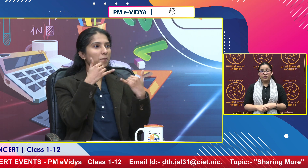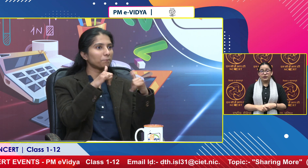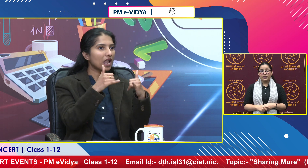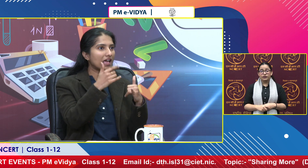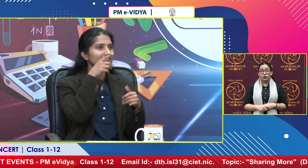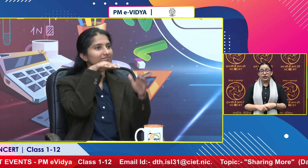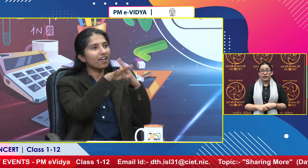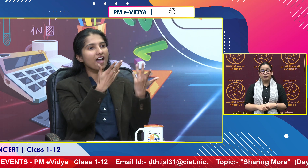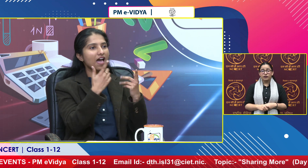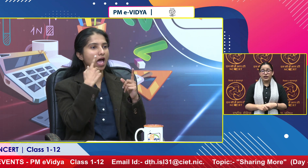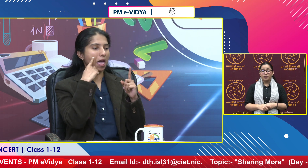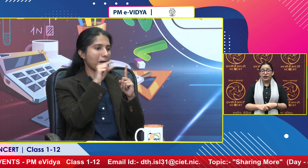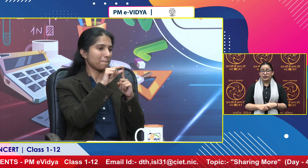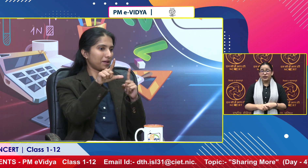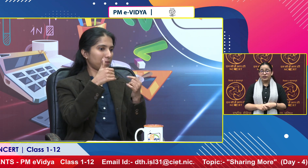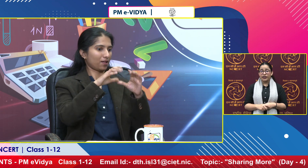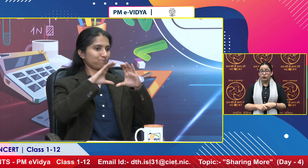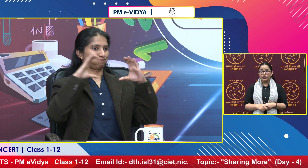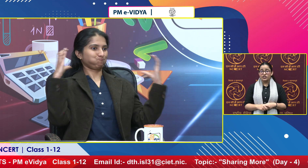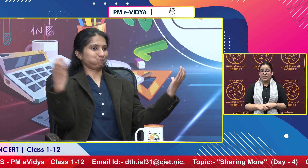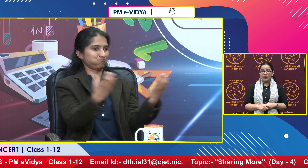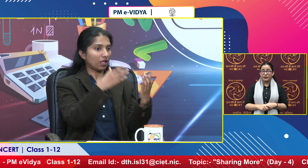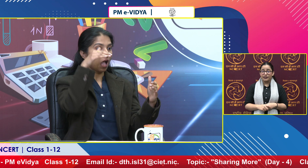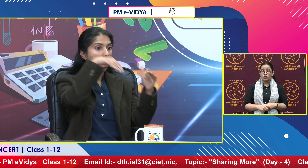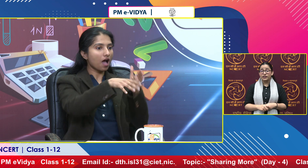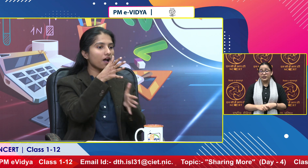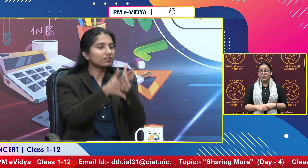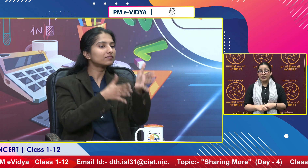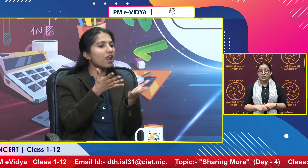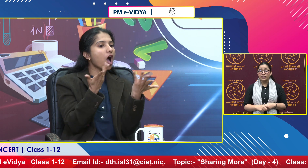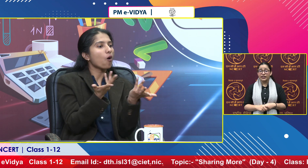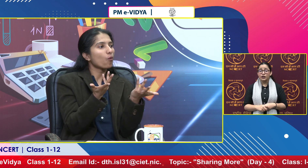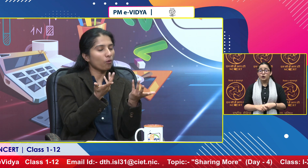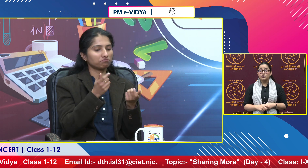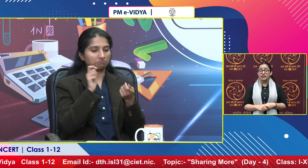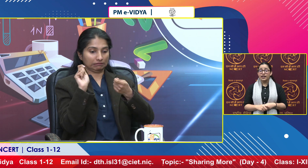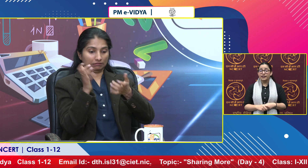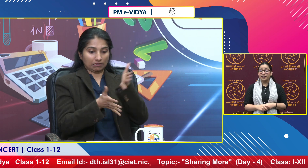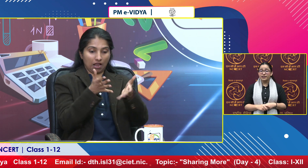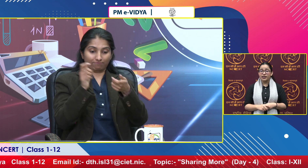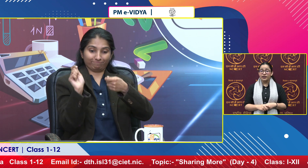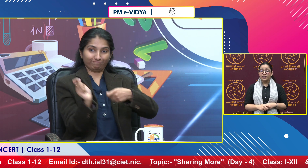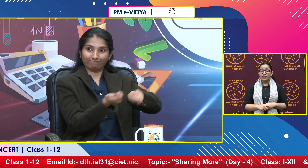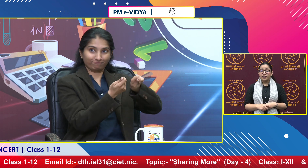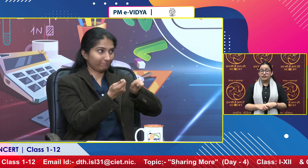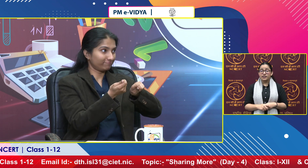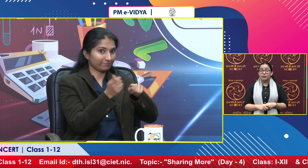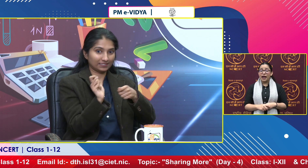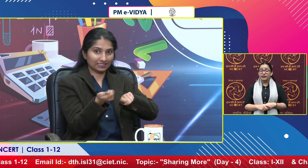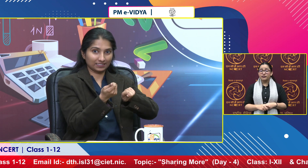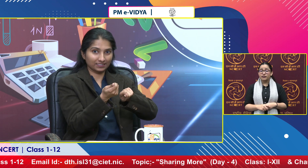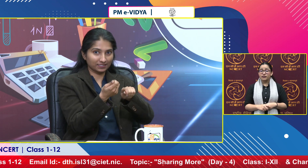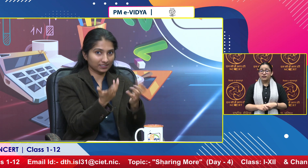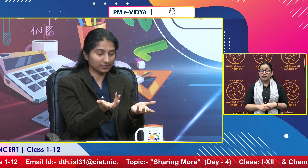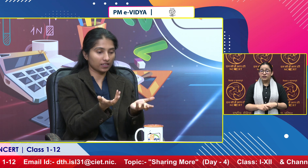आप लोग टीवी पे देखते होंगे कई प्रकार के खेल होते हैं, जैसे आईपीएल जो स्टेडियम में खेला जाता है, उसका साइन ऐसा है। जैसे